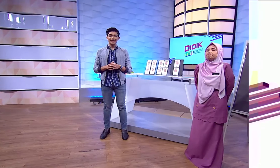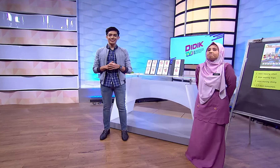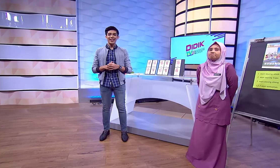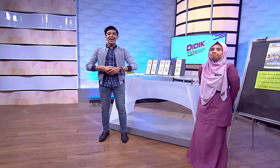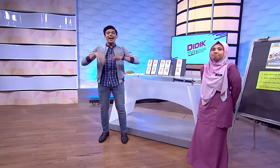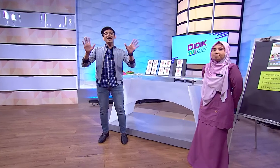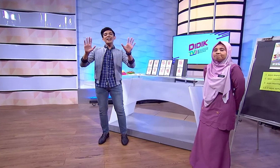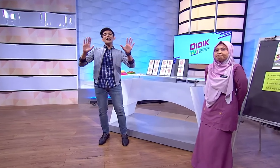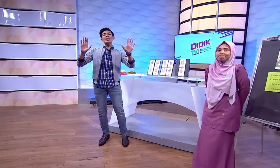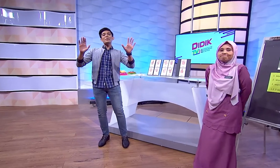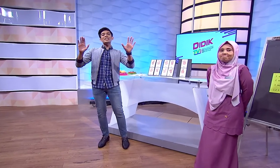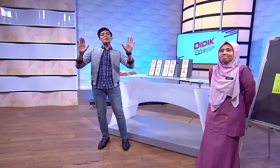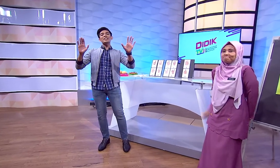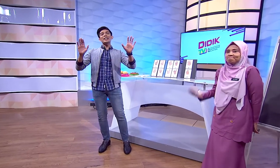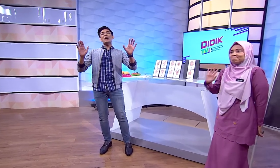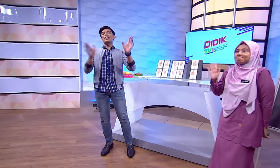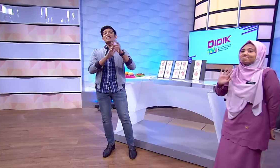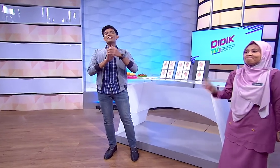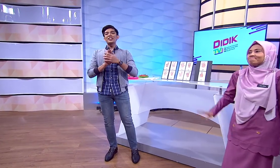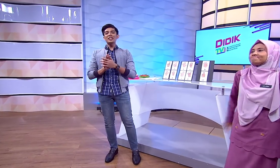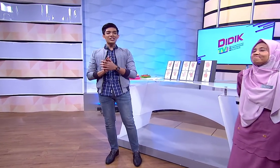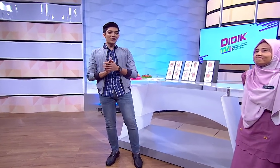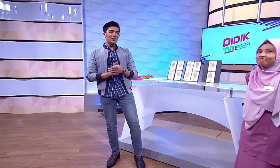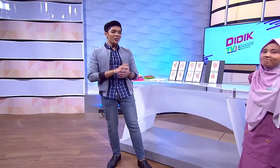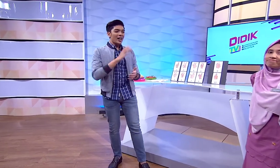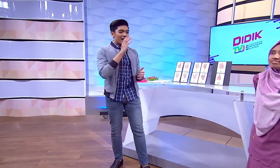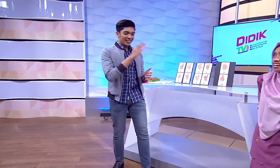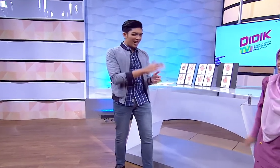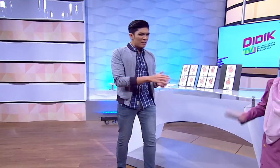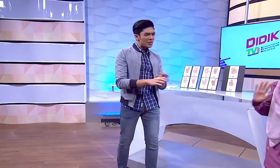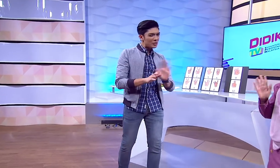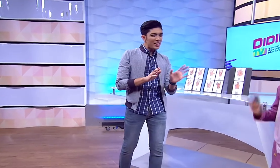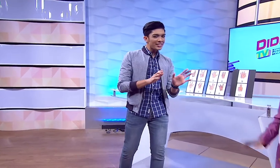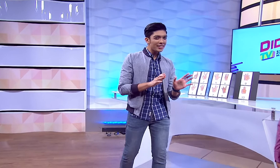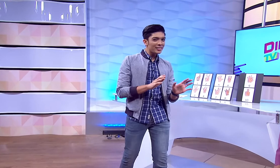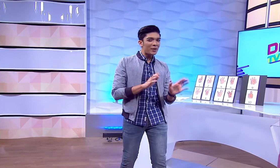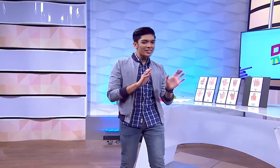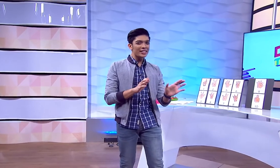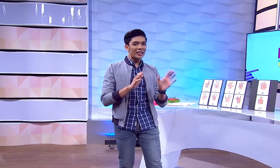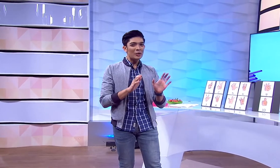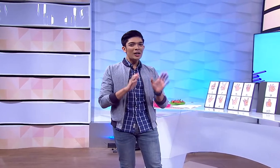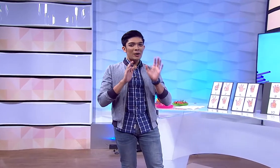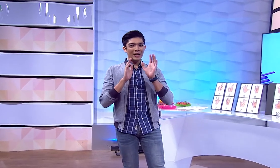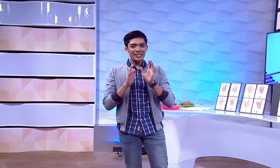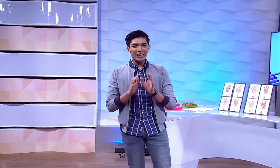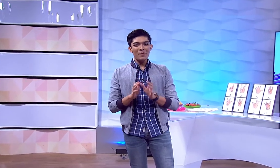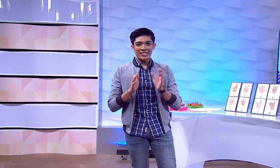Hai Adik kembali bersama saya Abang Irving days ago azliana macam biasa kita masih dalam pelajaran bahasa